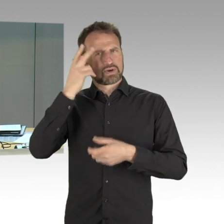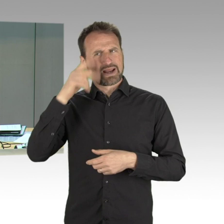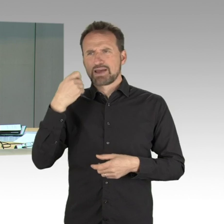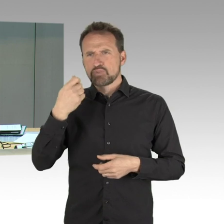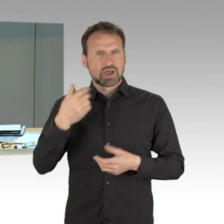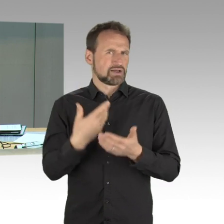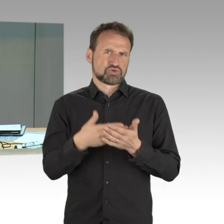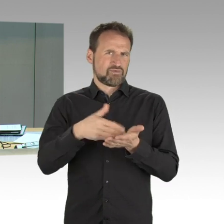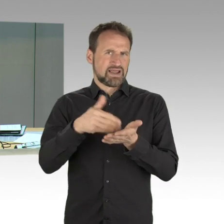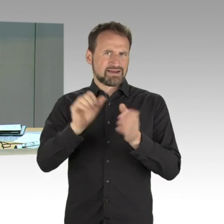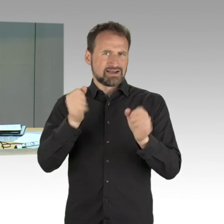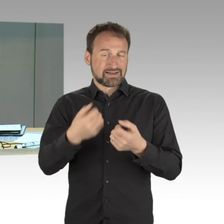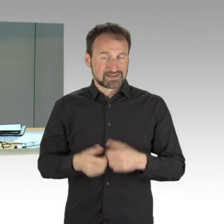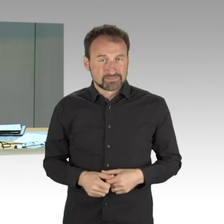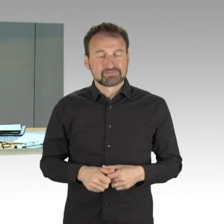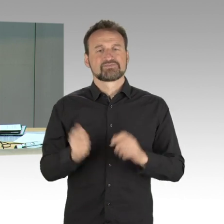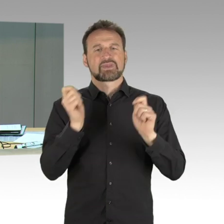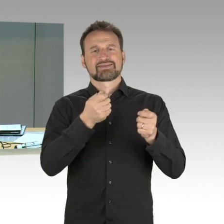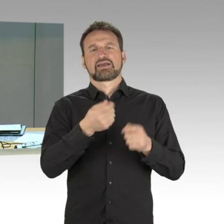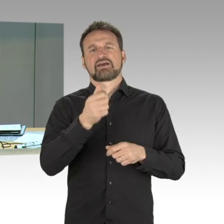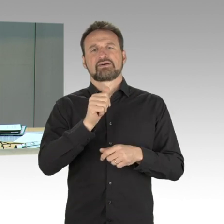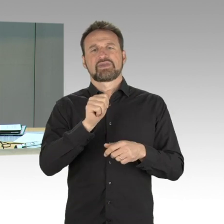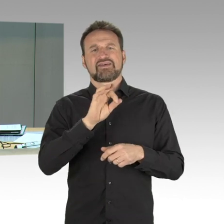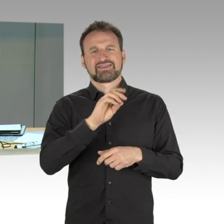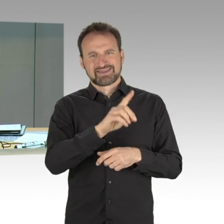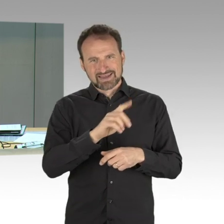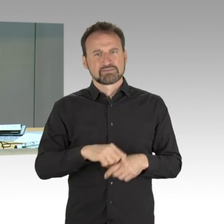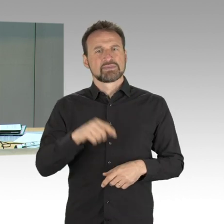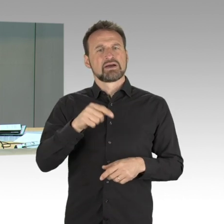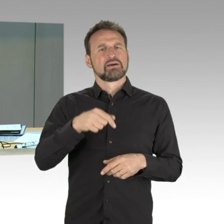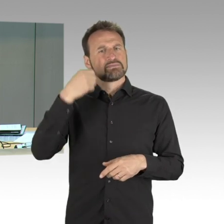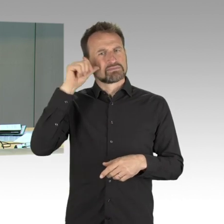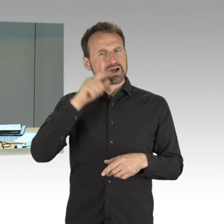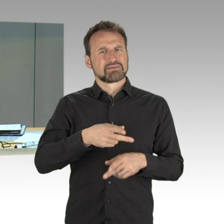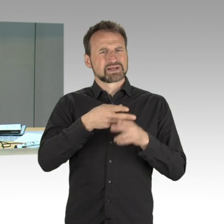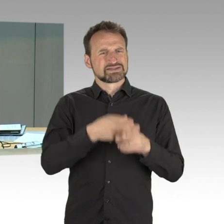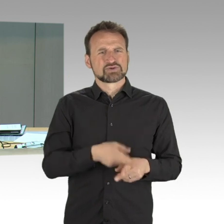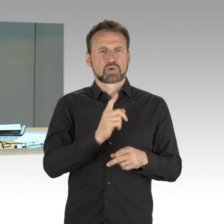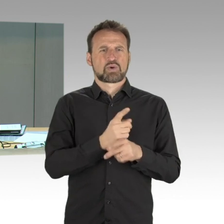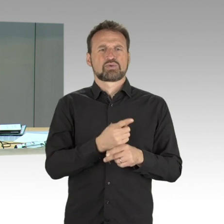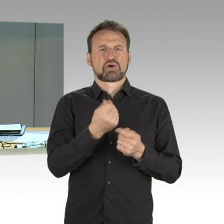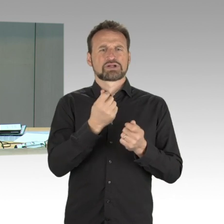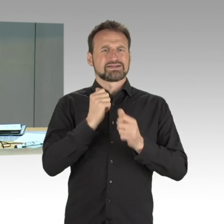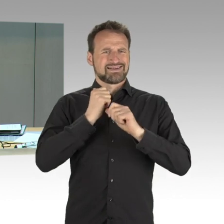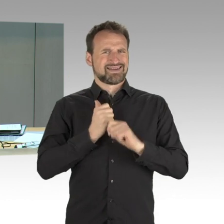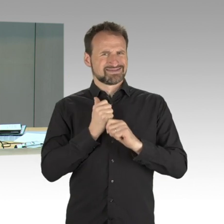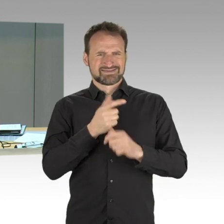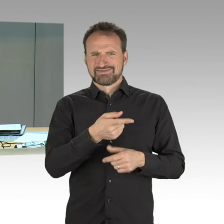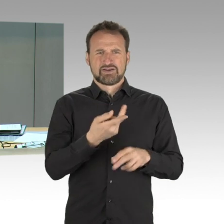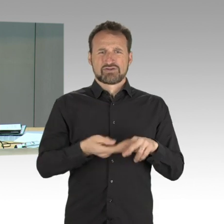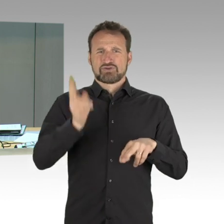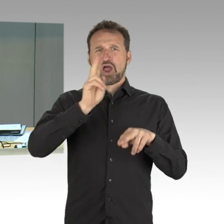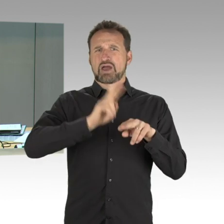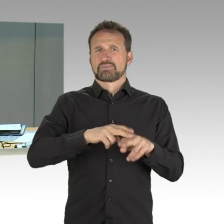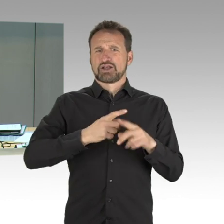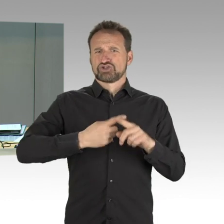zum Thema der Berliner Haushalt und die Pensionslasten mit der Verdopplung der Schuldenlast. Eine reine Mogelpackung und Antrag